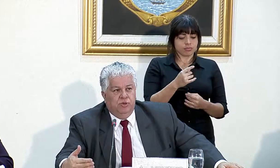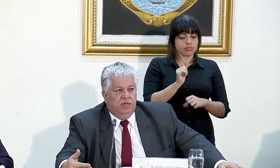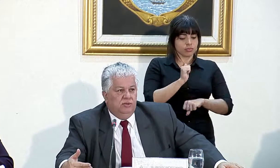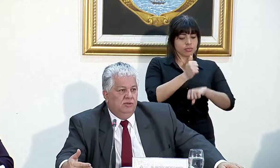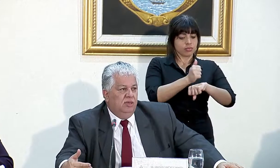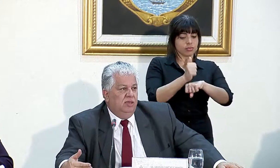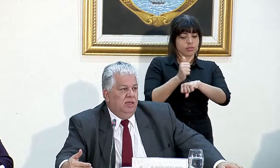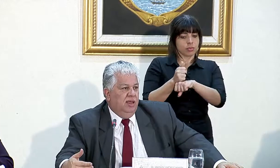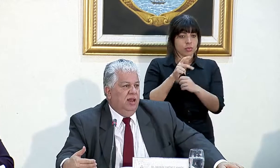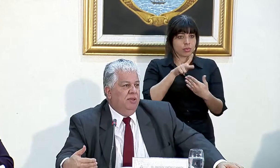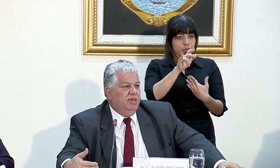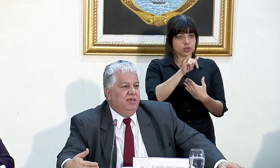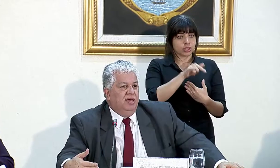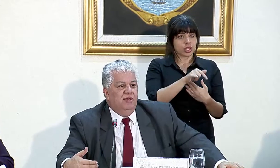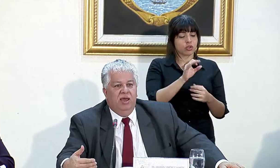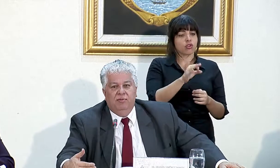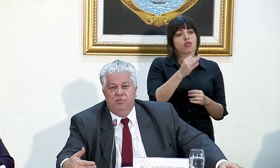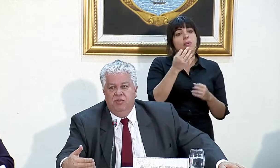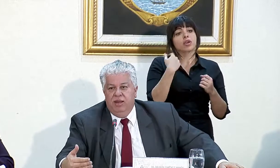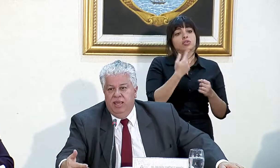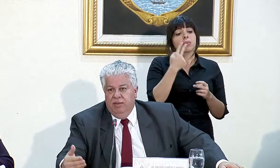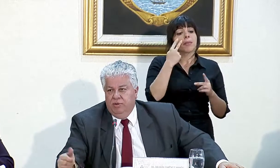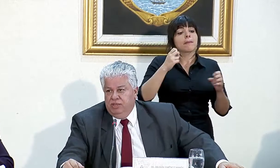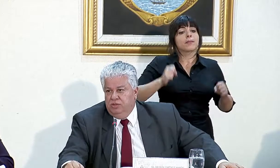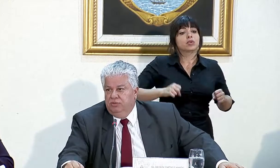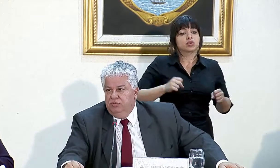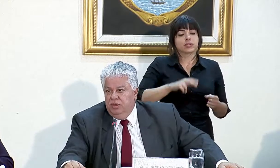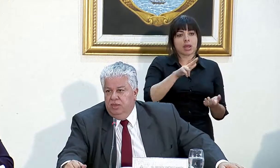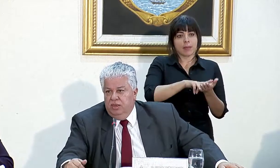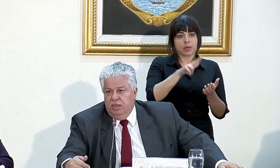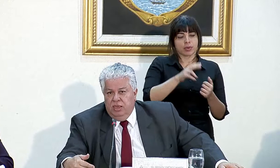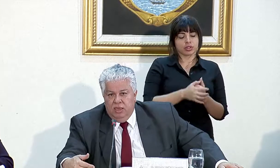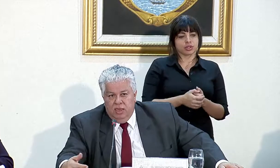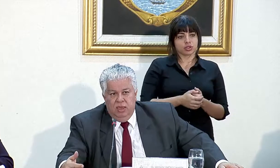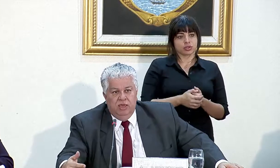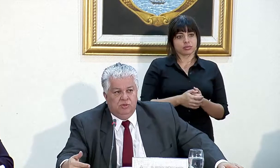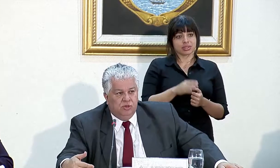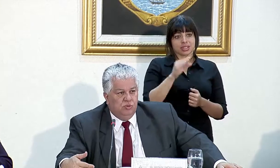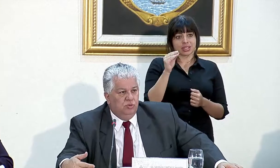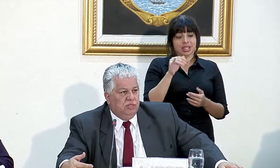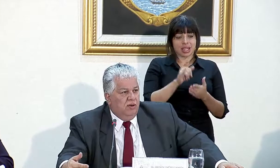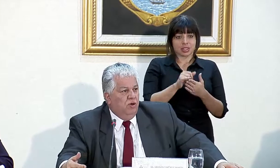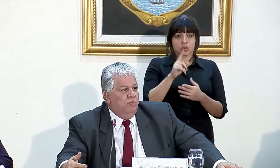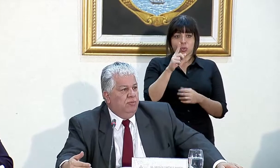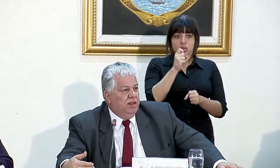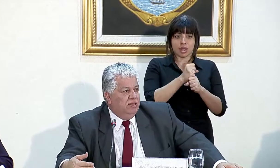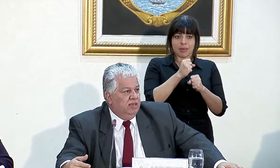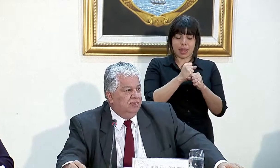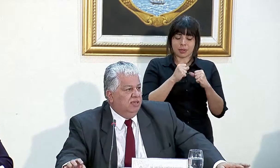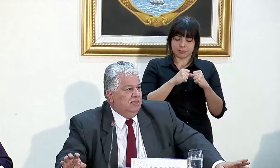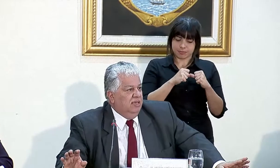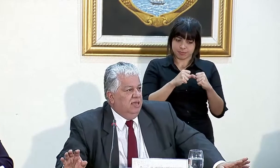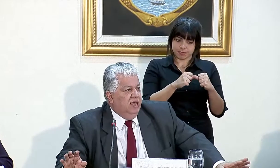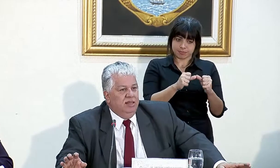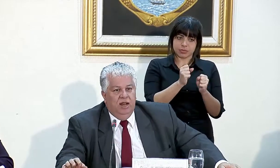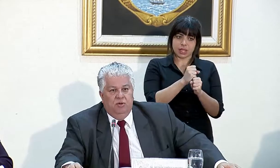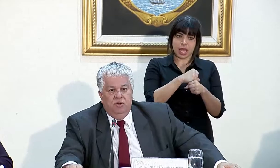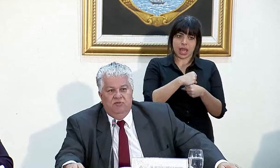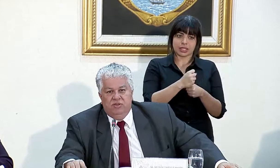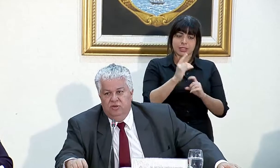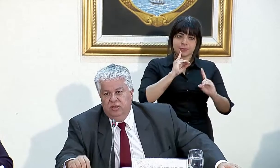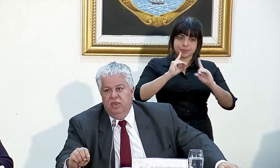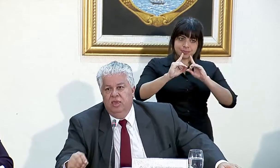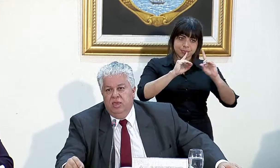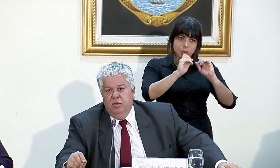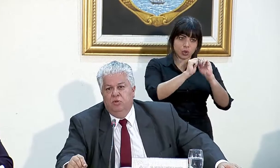los proyectos en la medida que veamos viabilidad y aprobación. Y esto es un trabajo permanente que se hace en diálogo